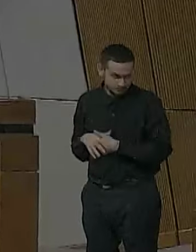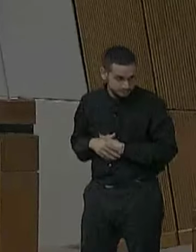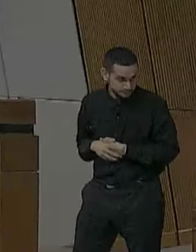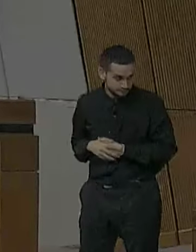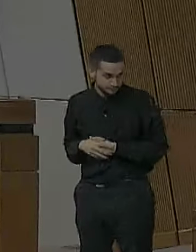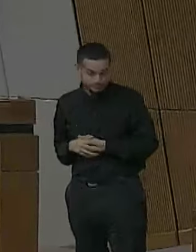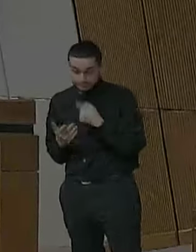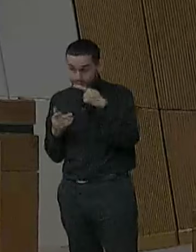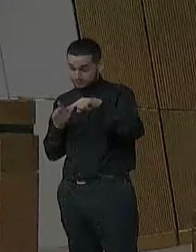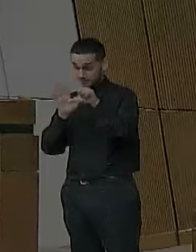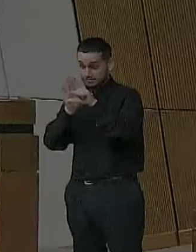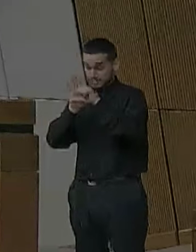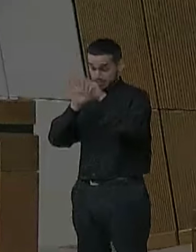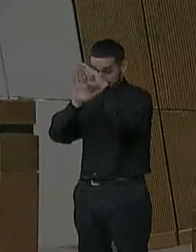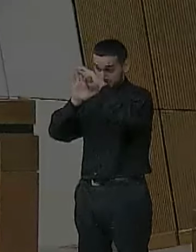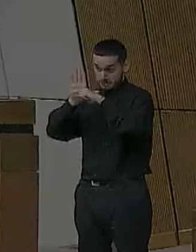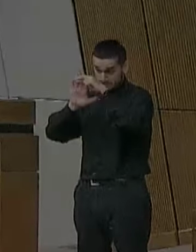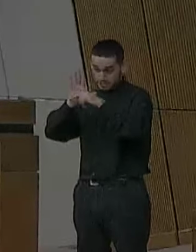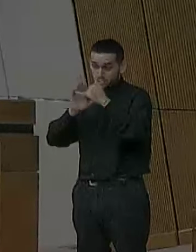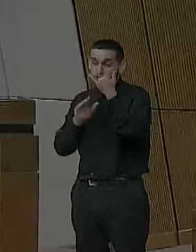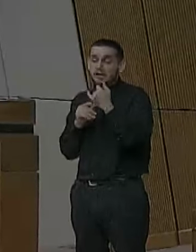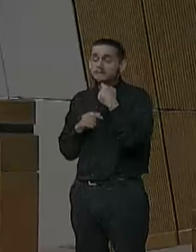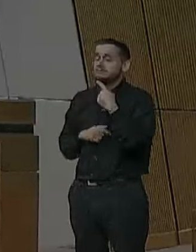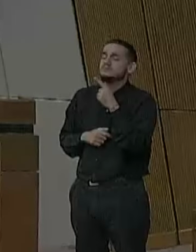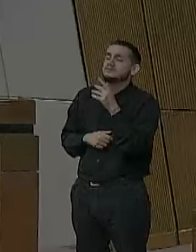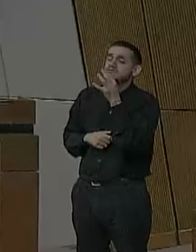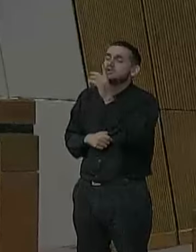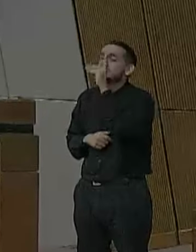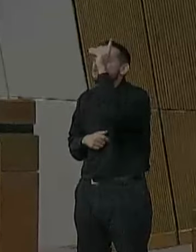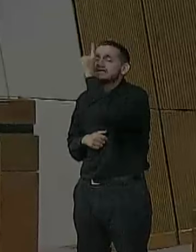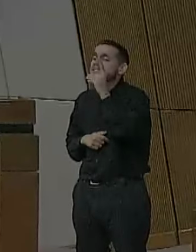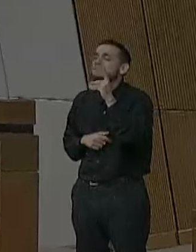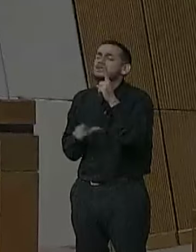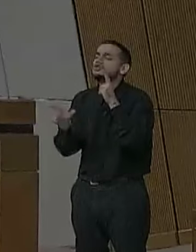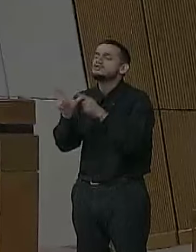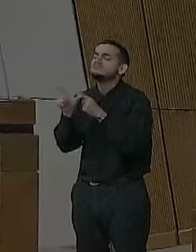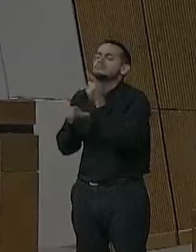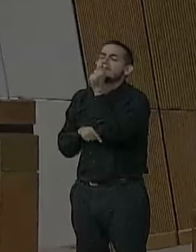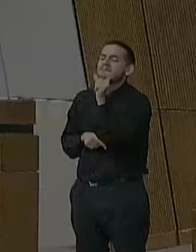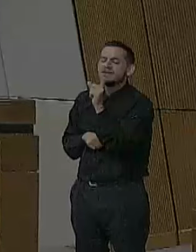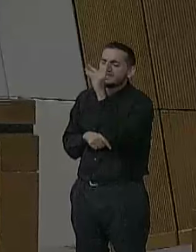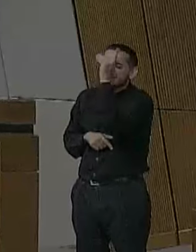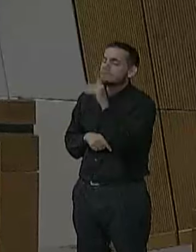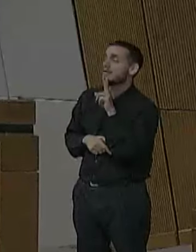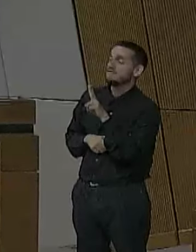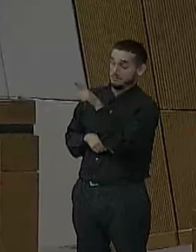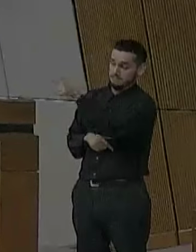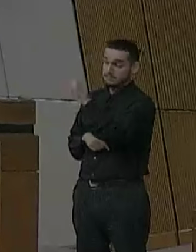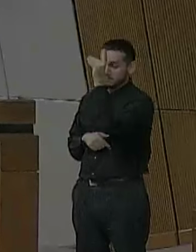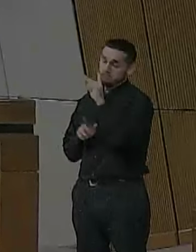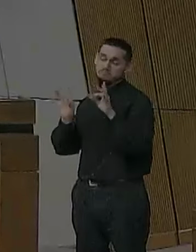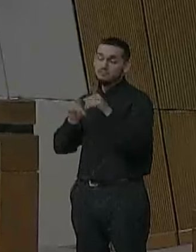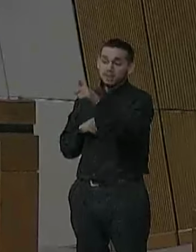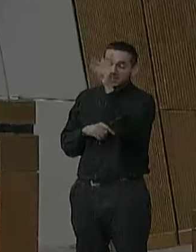leyes y reglamentaciones es que consideramos a la discapacidad como una palabra en conjunto. Ah, tiene una discapacidad, tiene